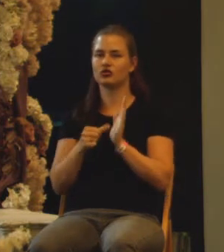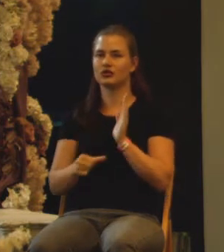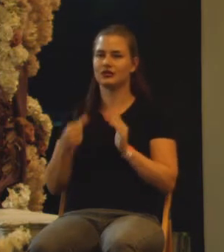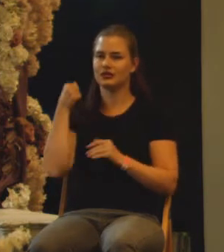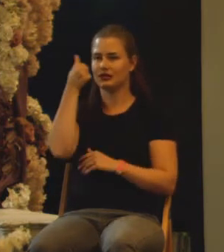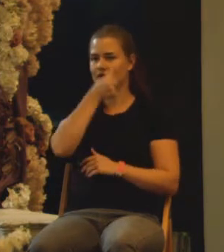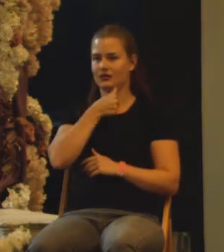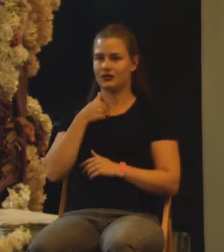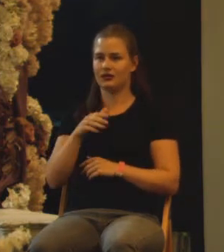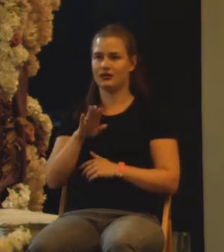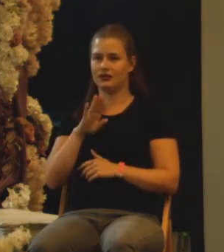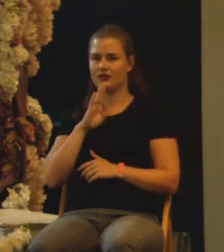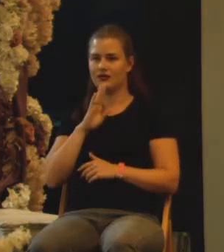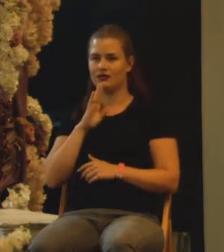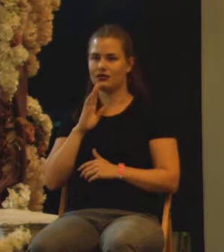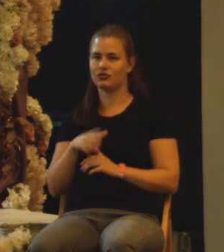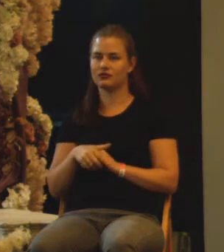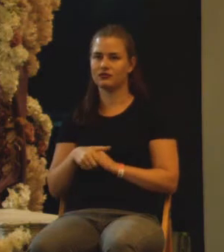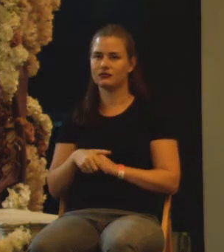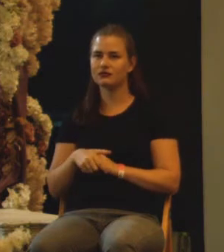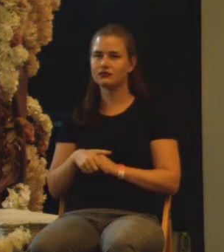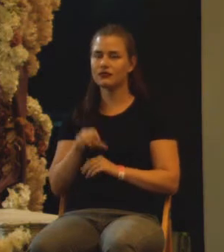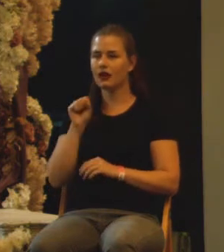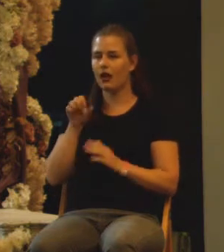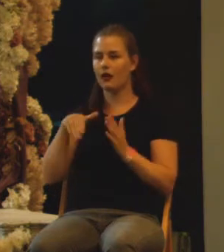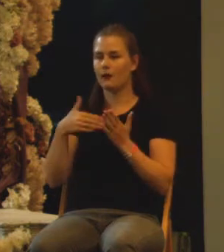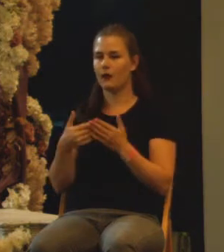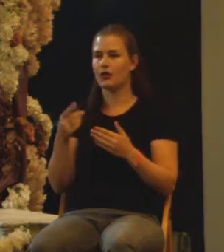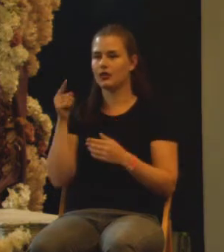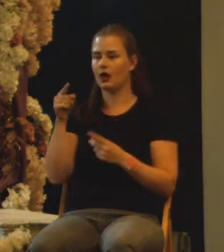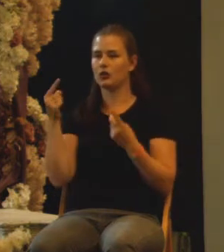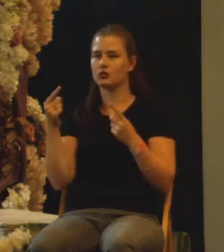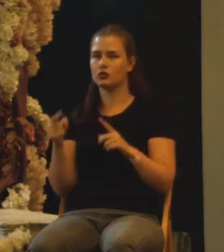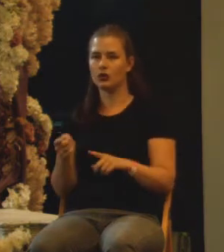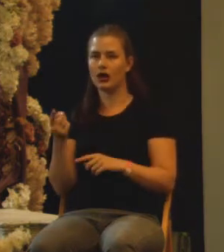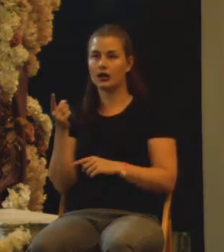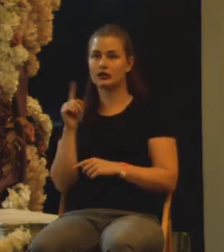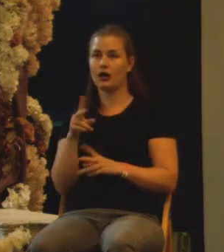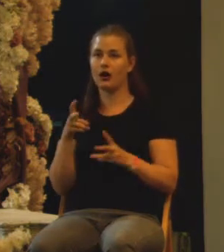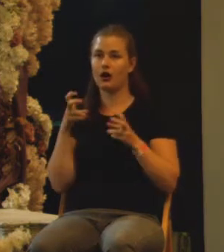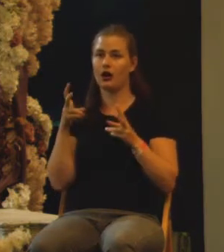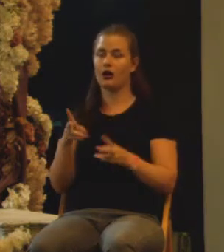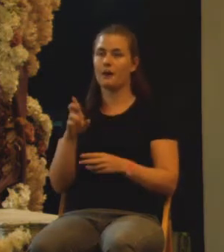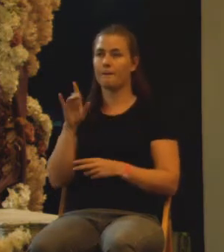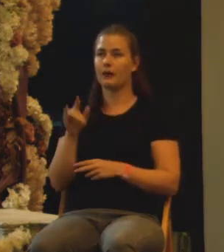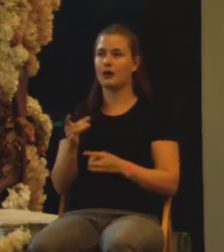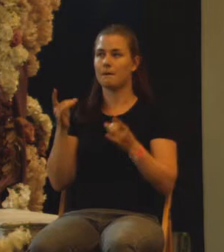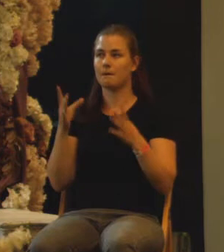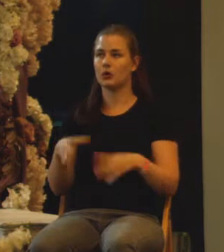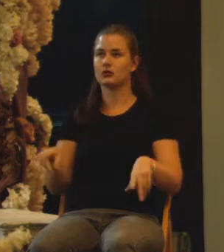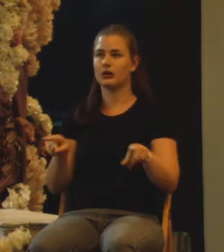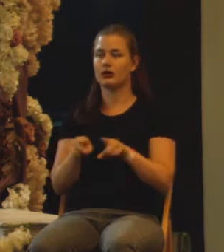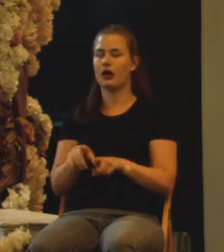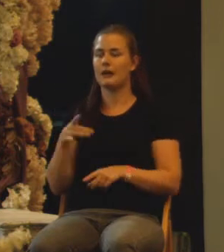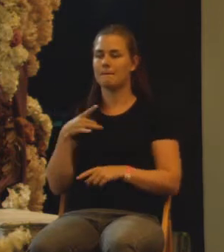60-летней девушки. А вот та другая, она даже как бы, ну, она просто такая